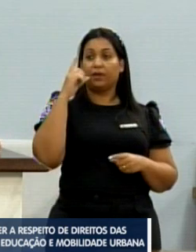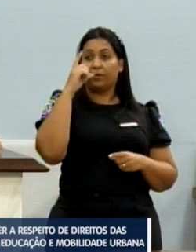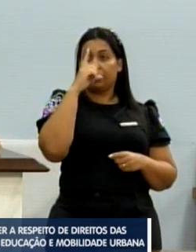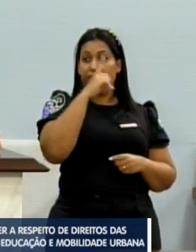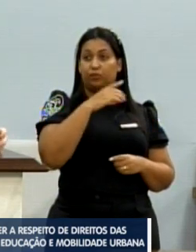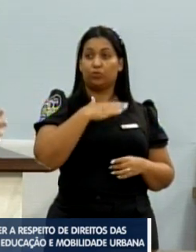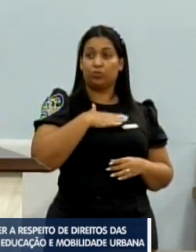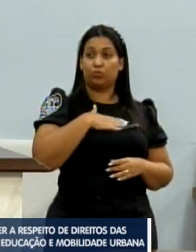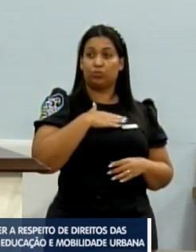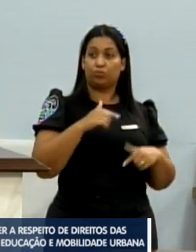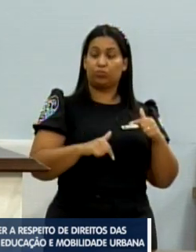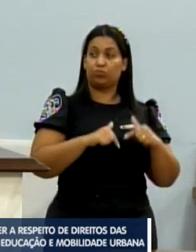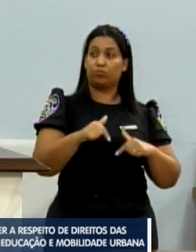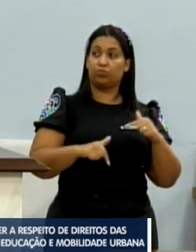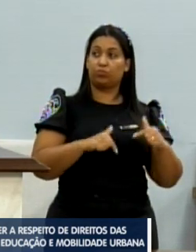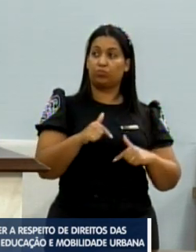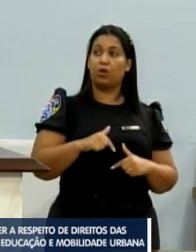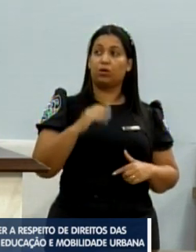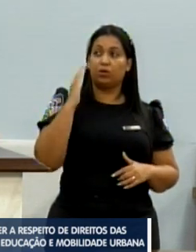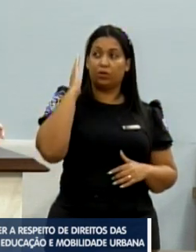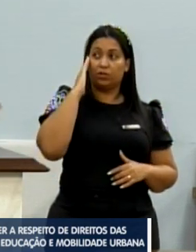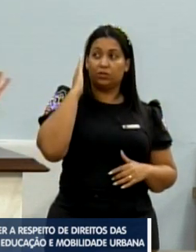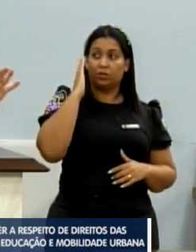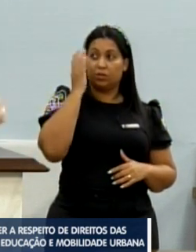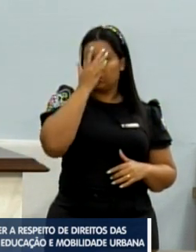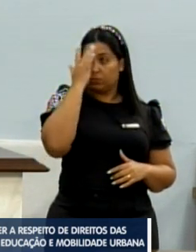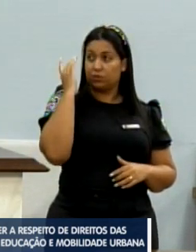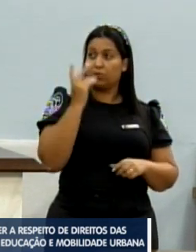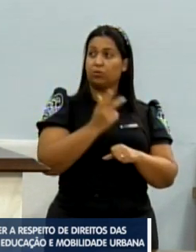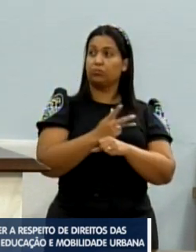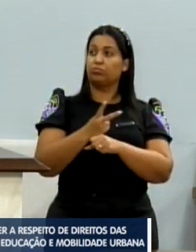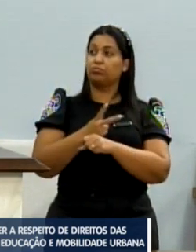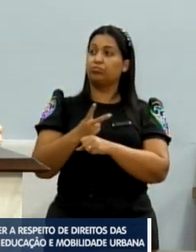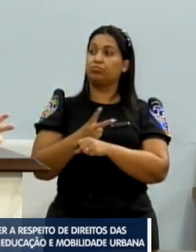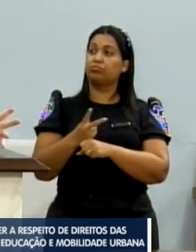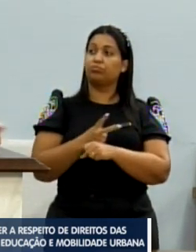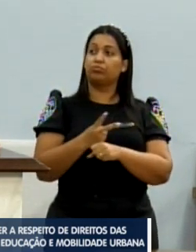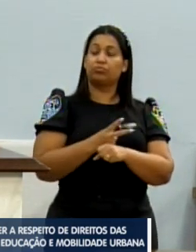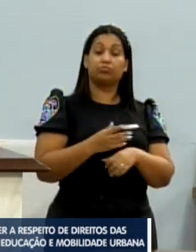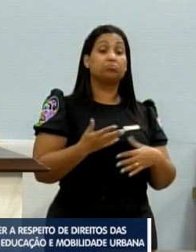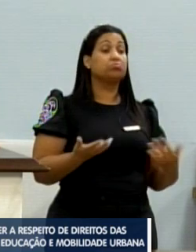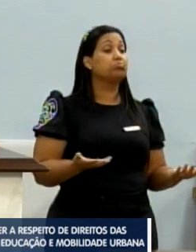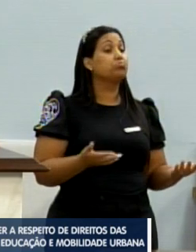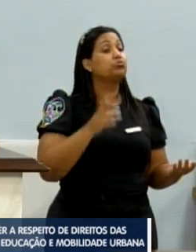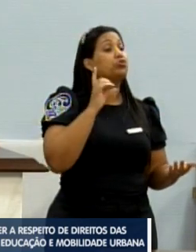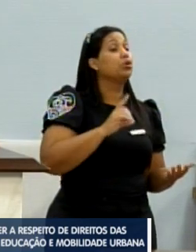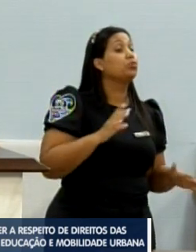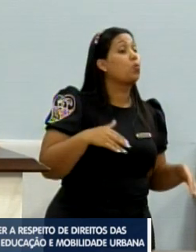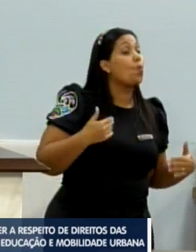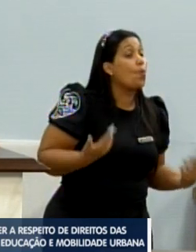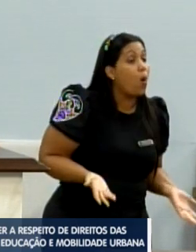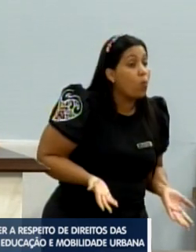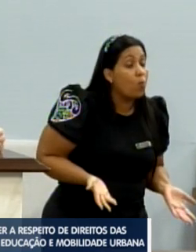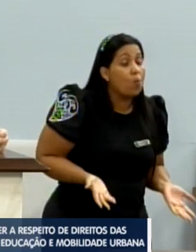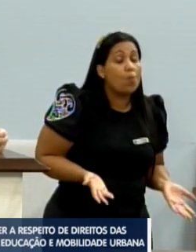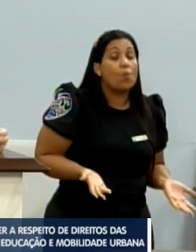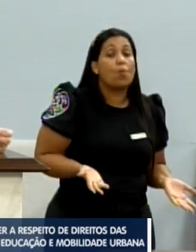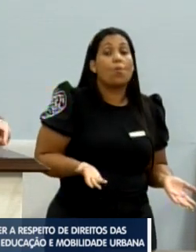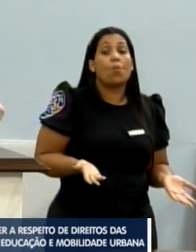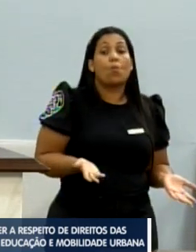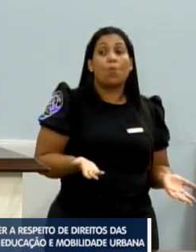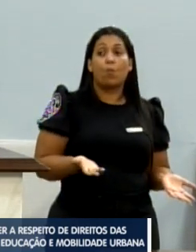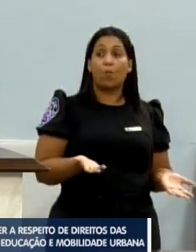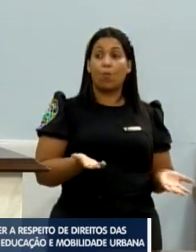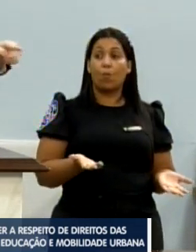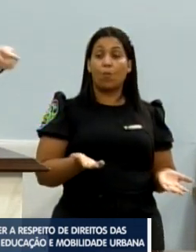meu trabalho, eu ser buscado por pessoas que simplesmente querem saber qual é o meu direito, doutor. Qual é o meu